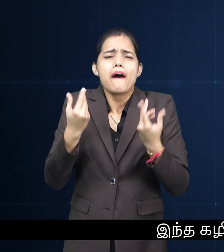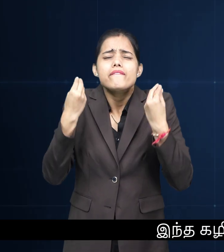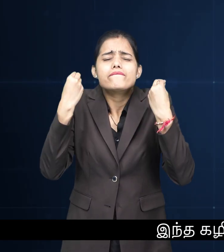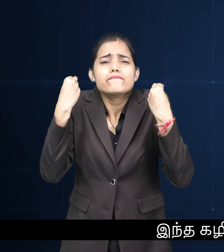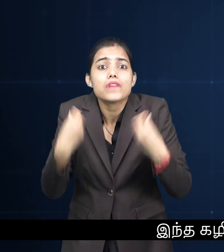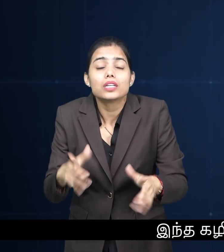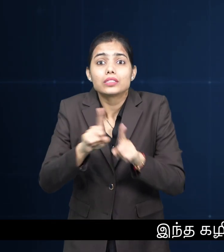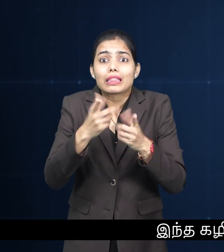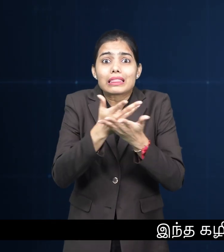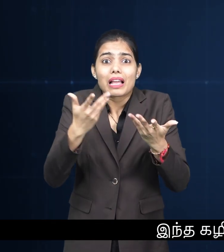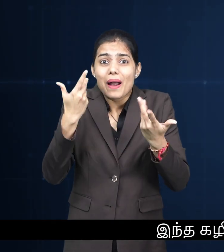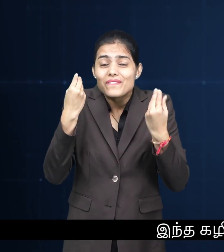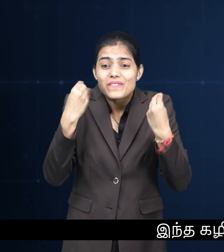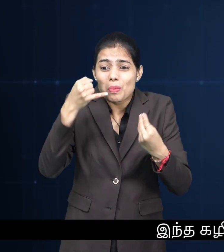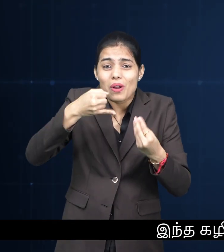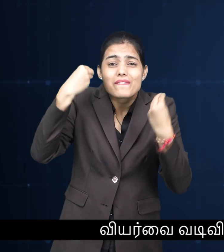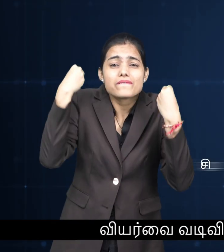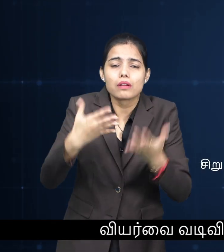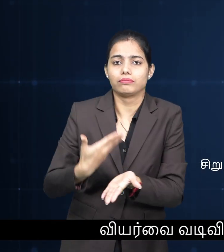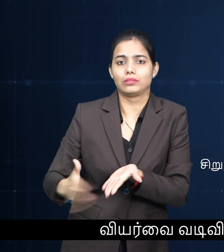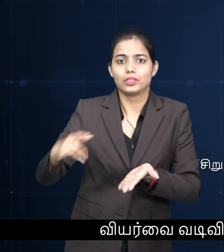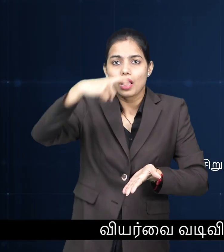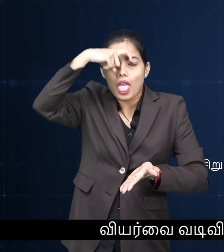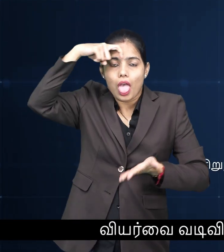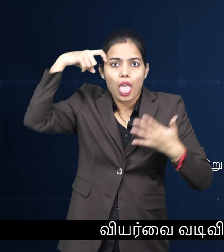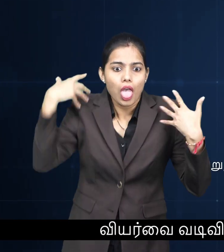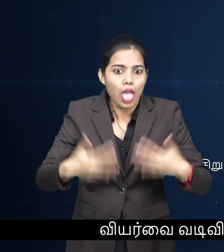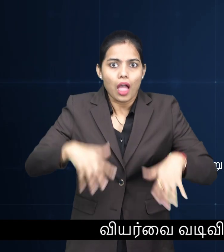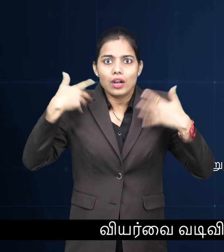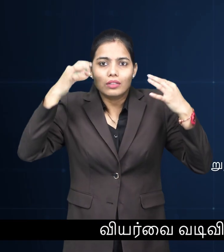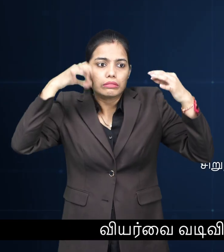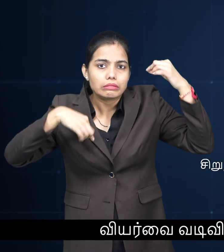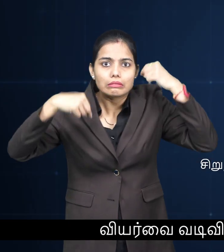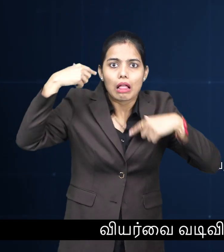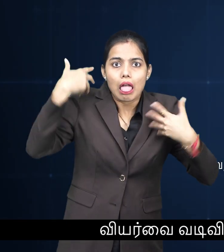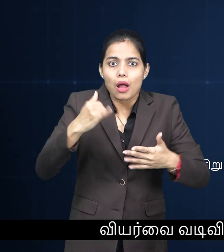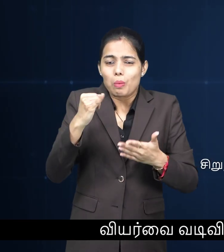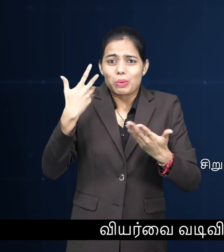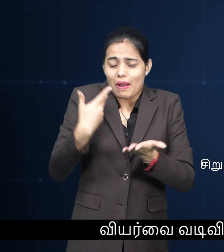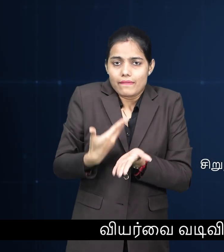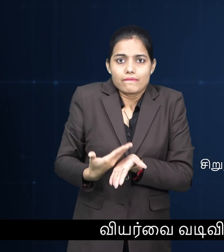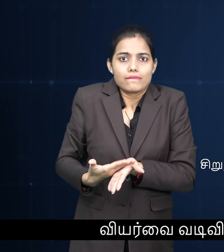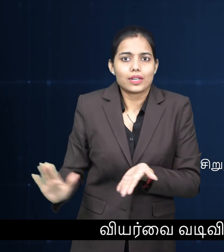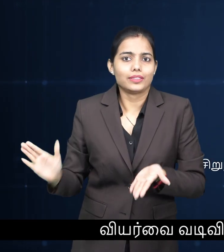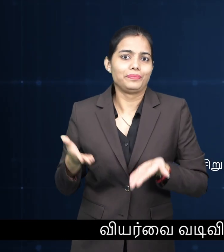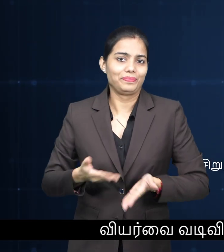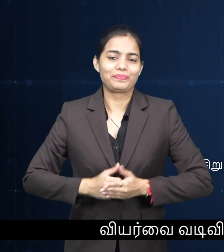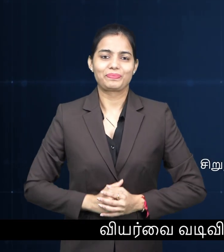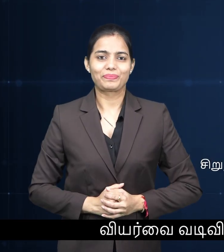இந்த கழிவுகள் சிறுநீர் மற்றும் வியர்வை வடிவில் வெளியேற்றப்படுகின்றன.